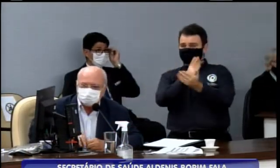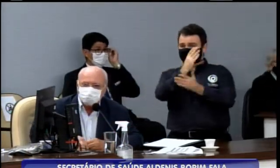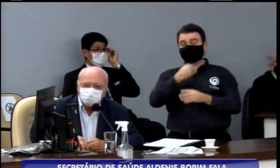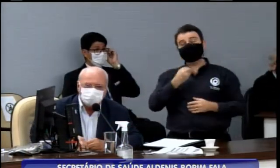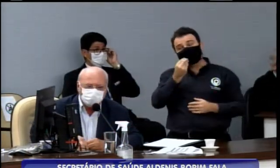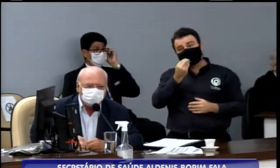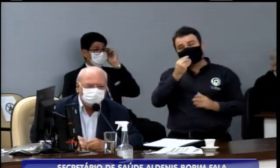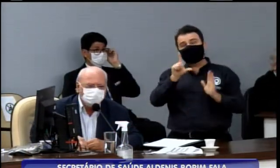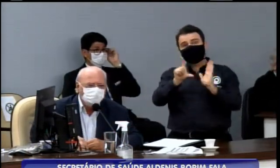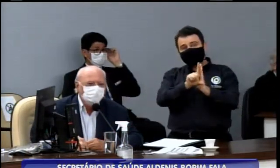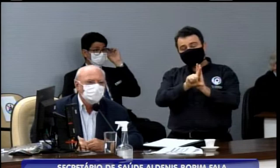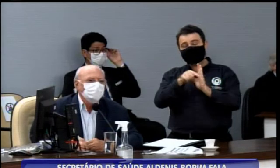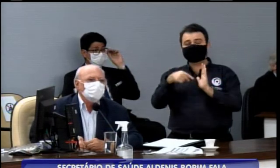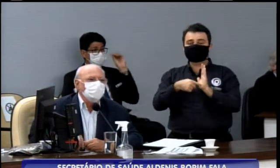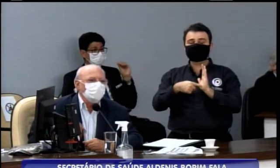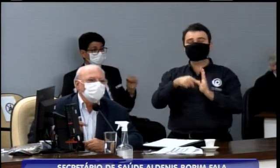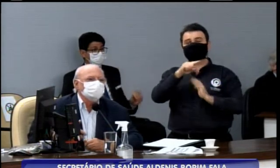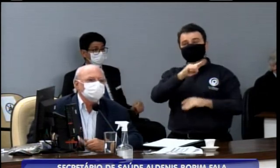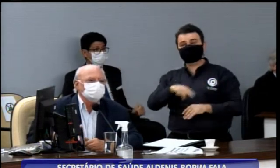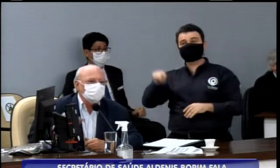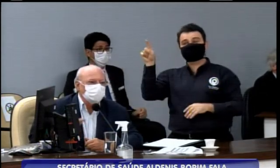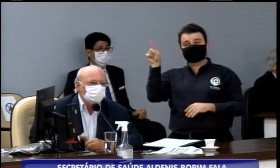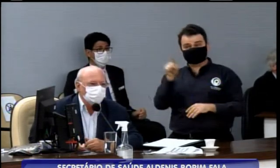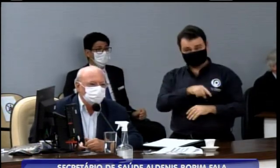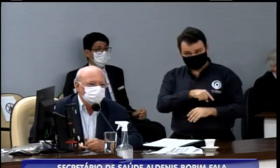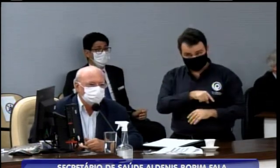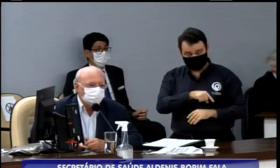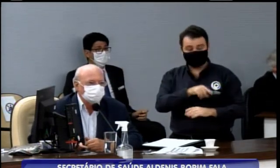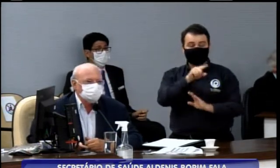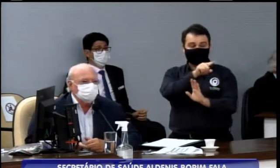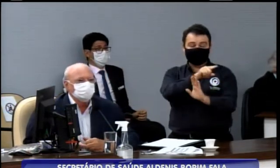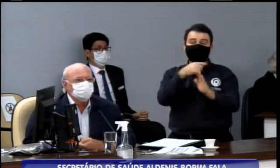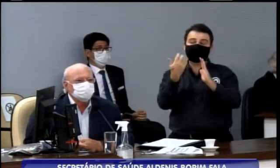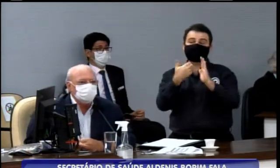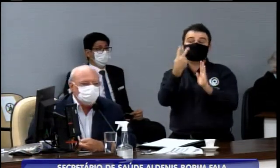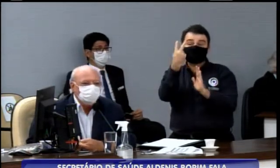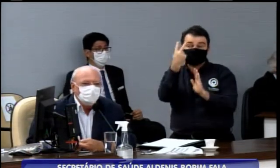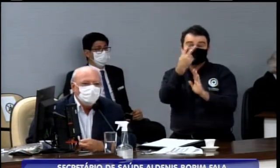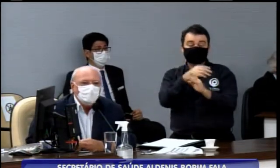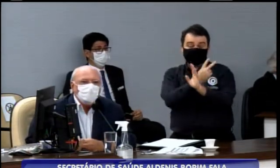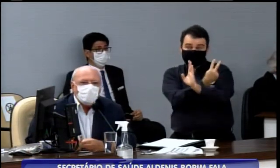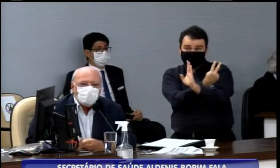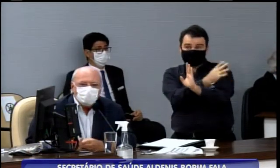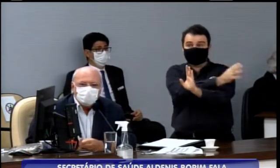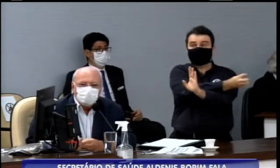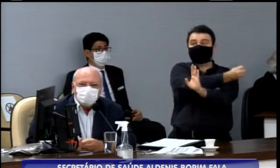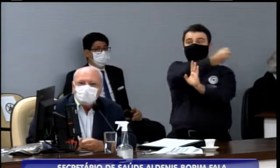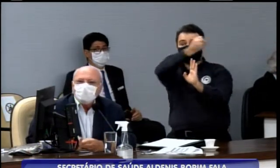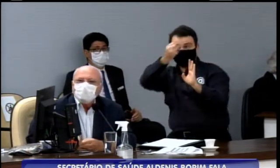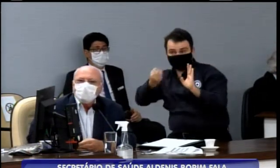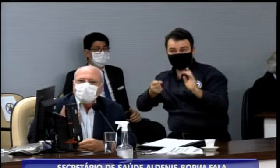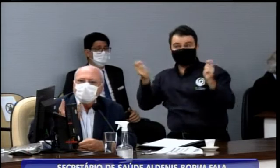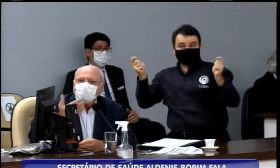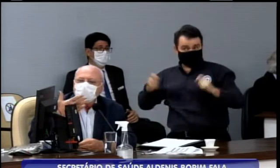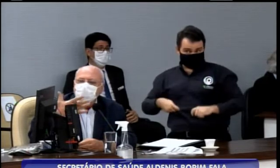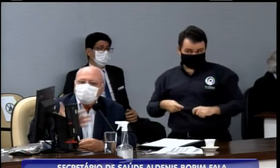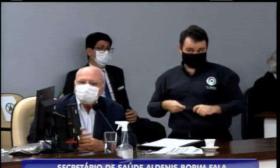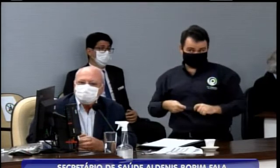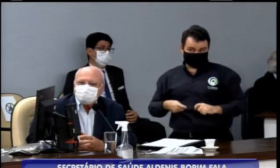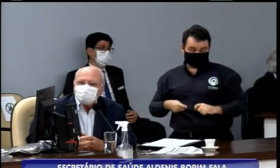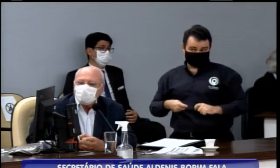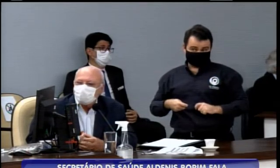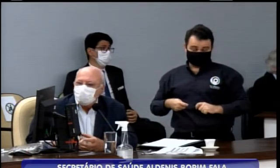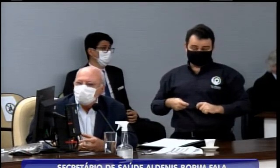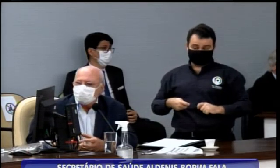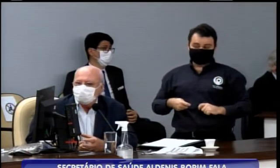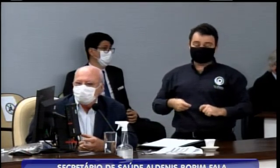que são de Rio Preto, para elas entrarem novamente. Nós achamos que, como o